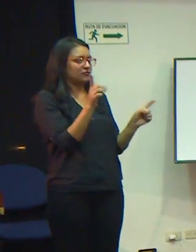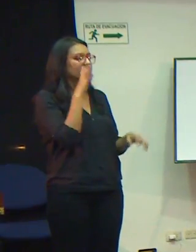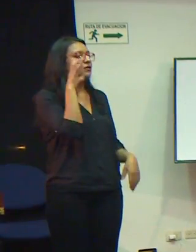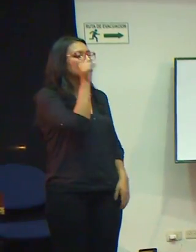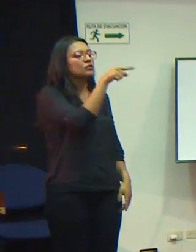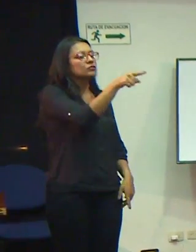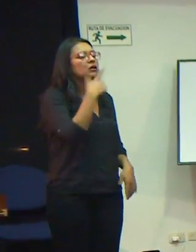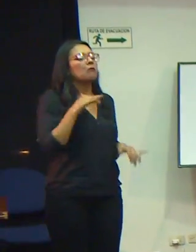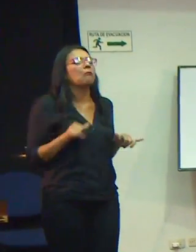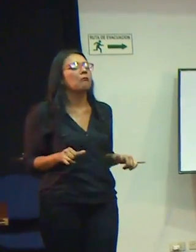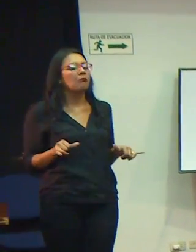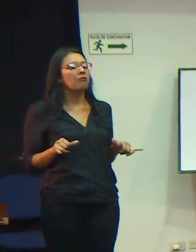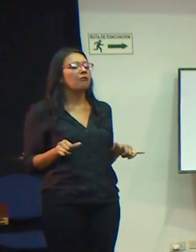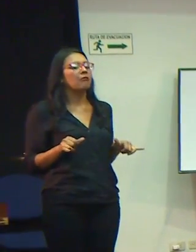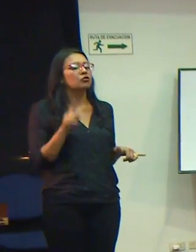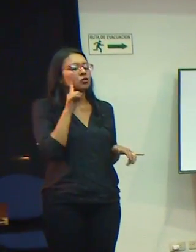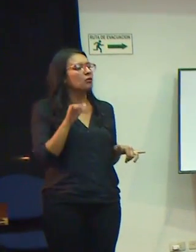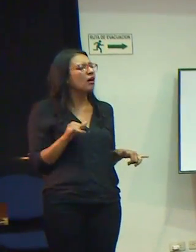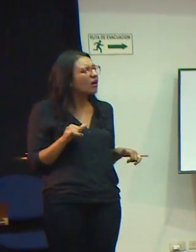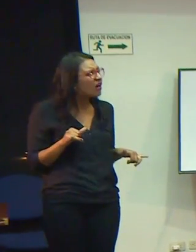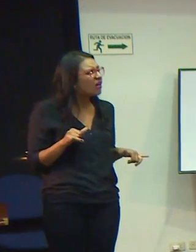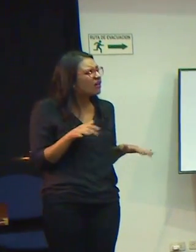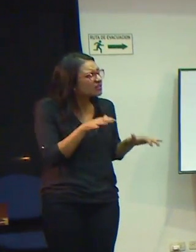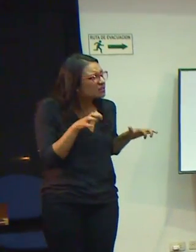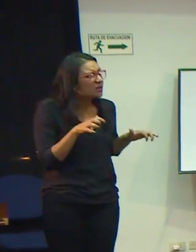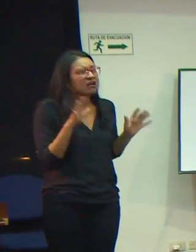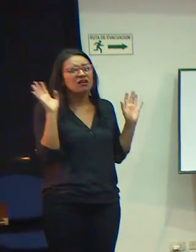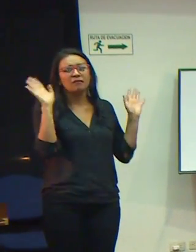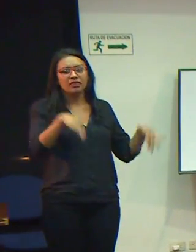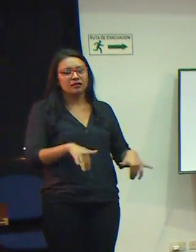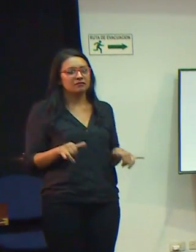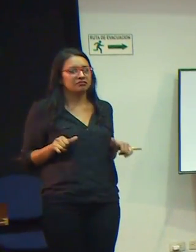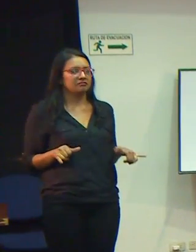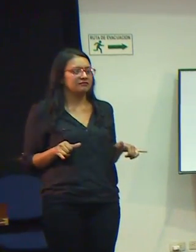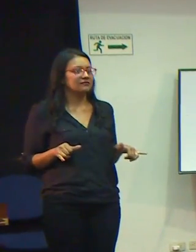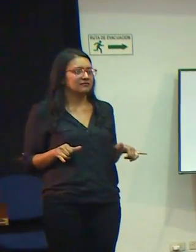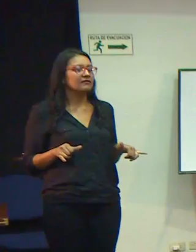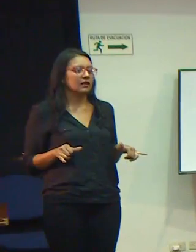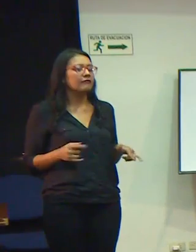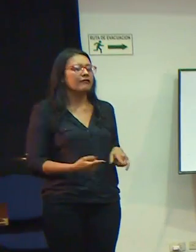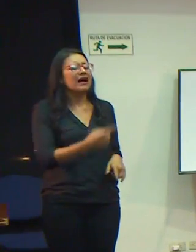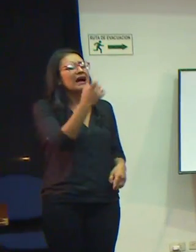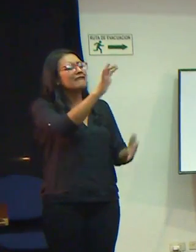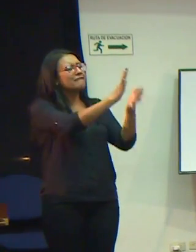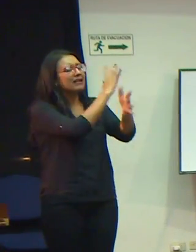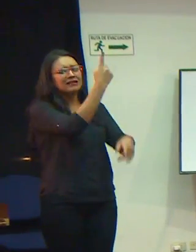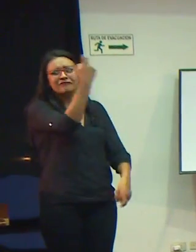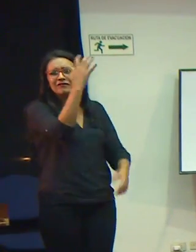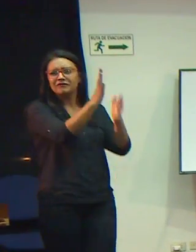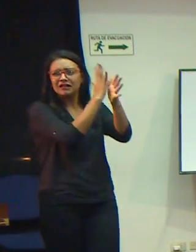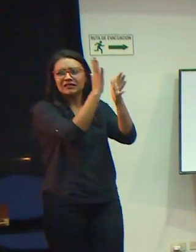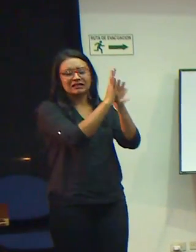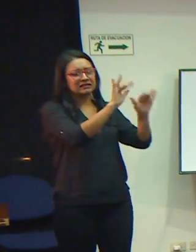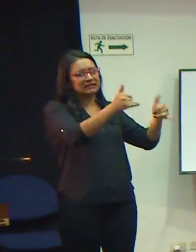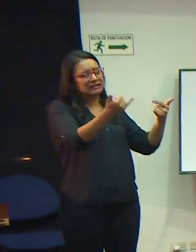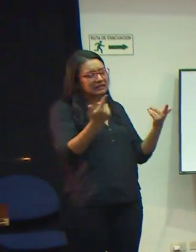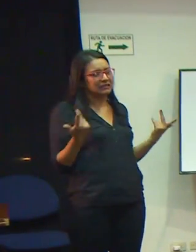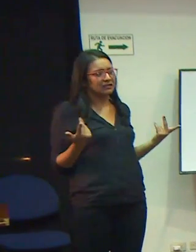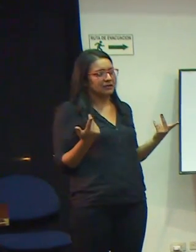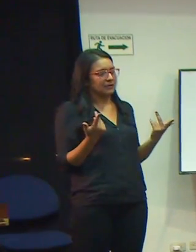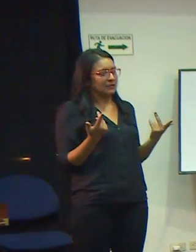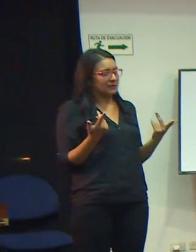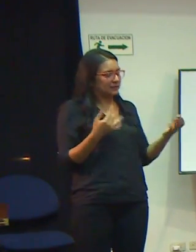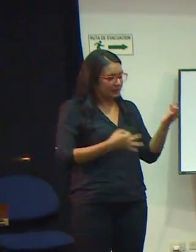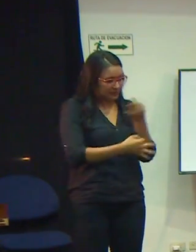quedado un poco quietos en estas cuestiones. Sí, por falta de información, por lo que sea. Pero entonces, a